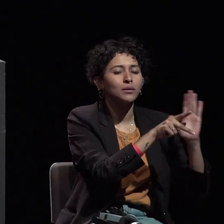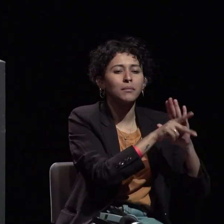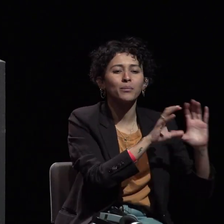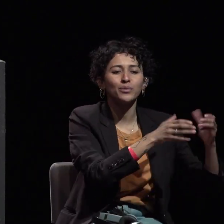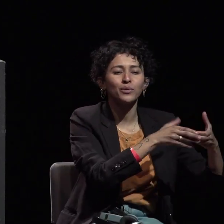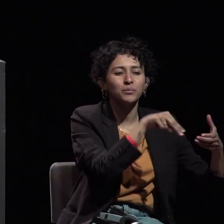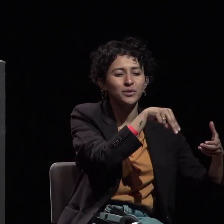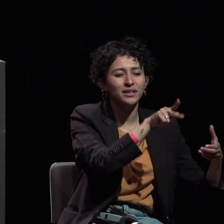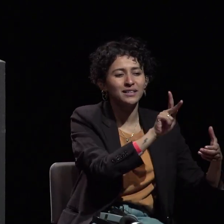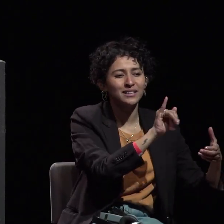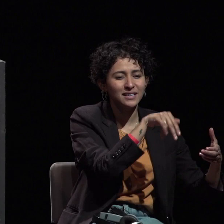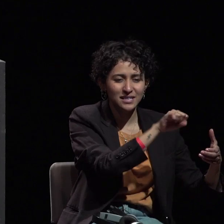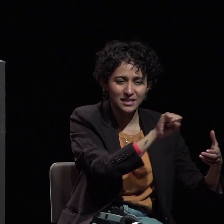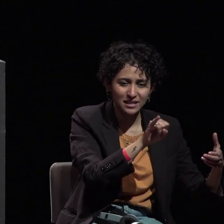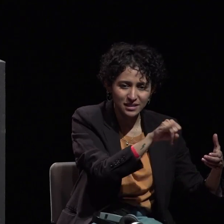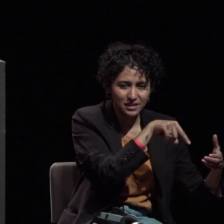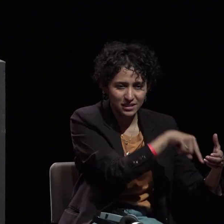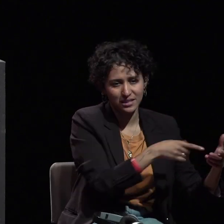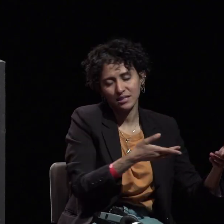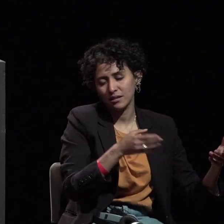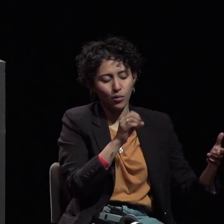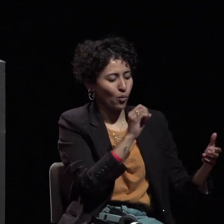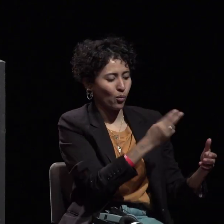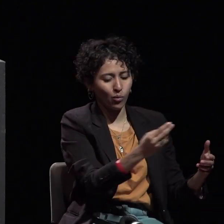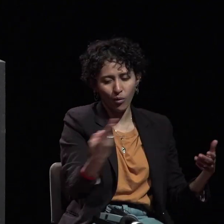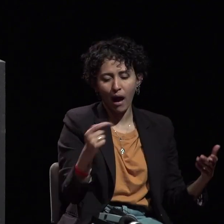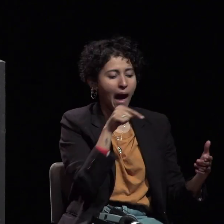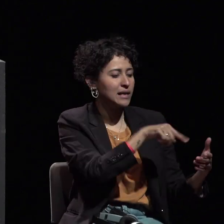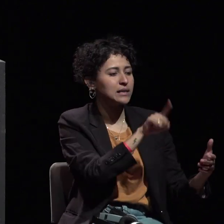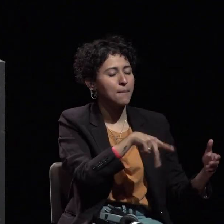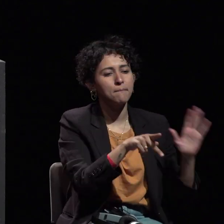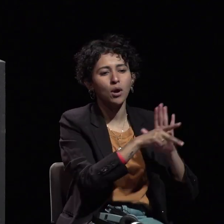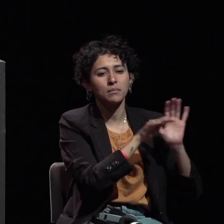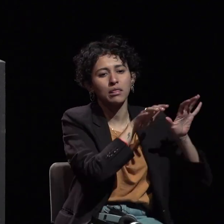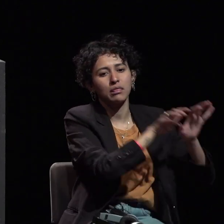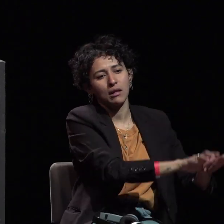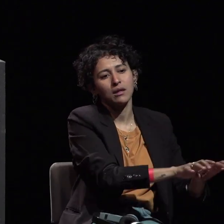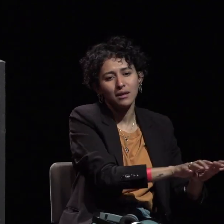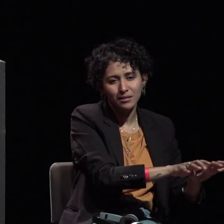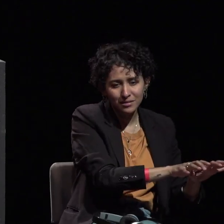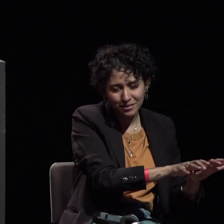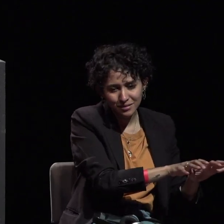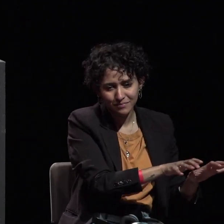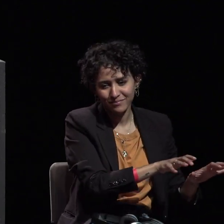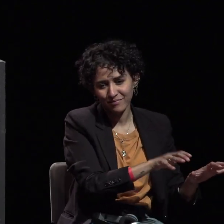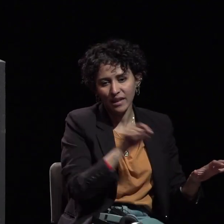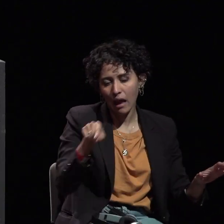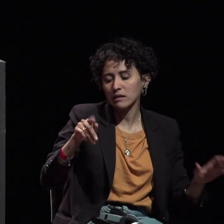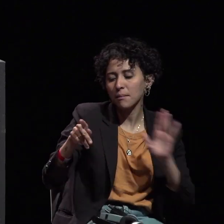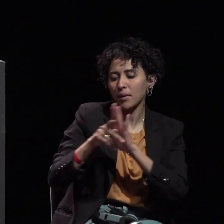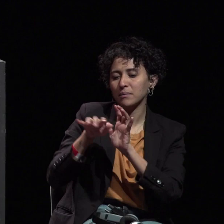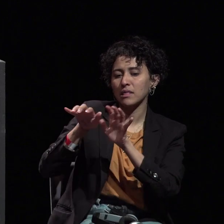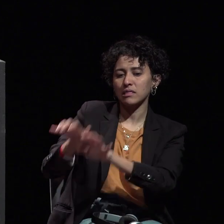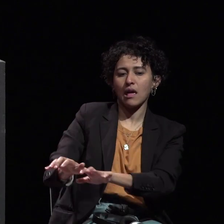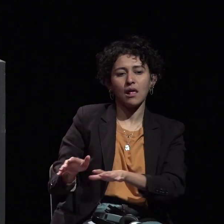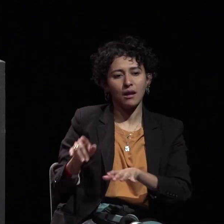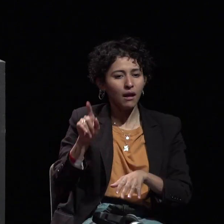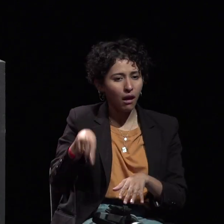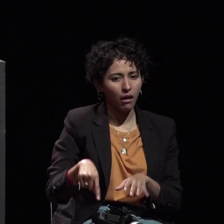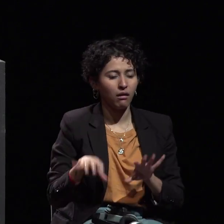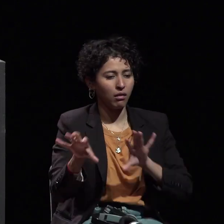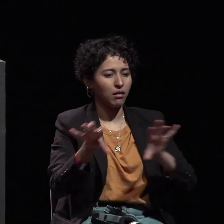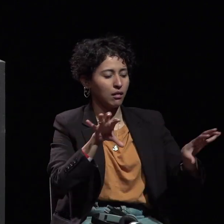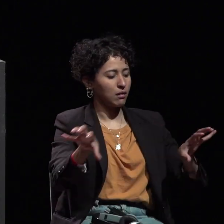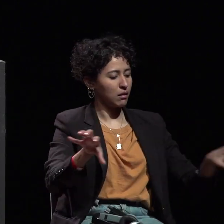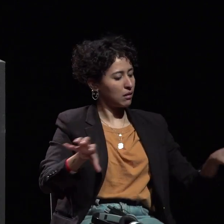como projeções de um sujeito, que garante, portanto, assim, a neutralidade ontológica dos fatos e das representações mentais, né. Ou